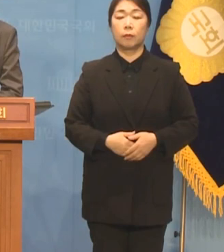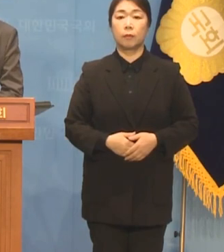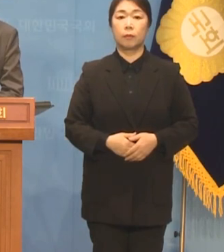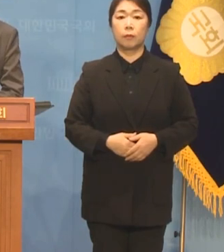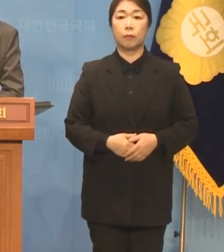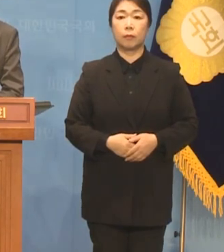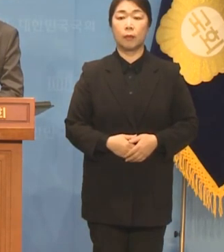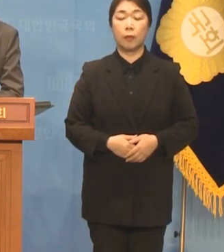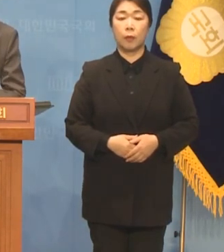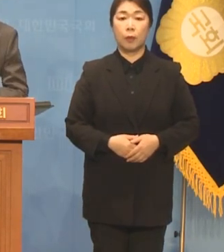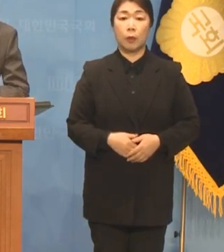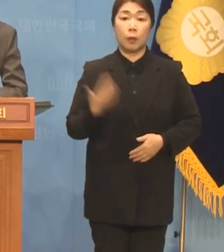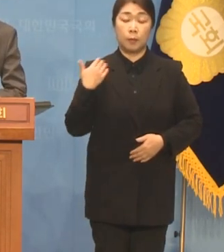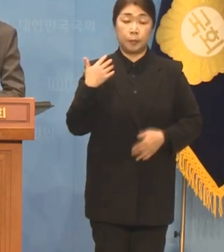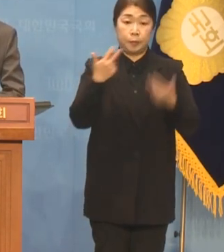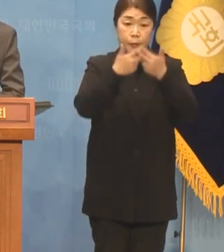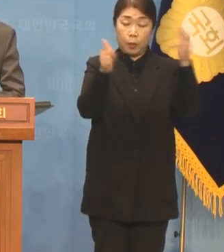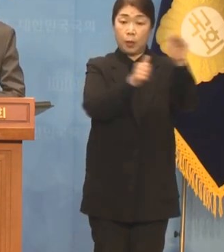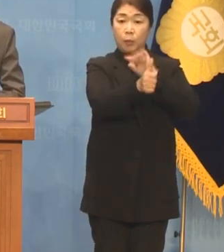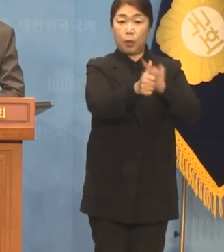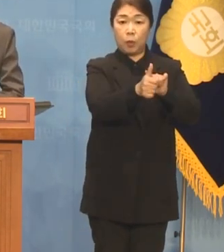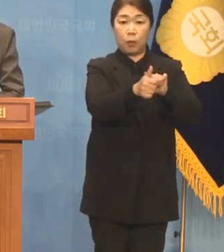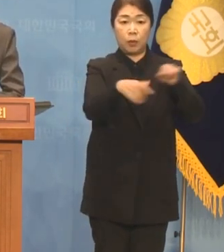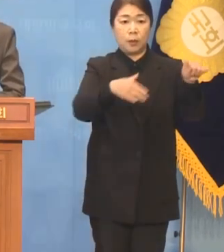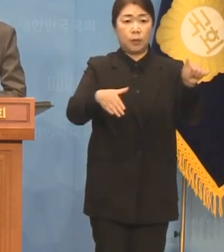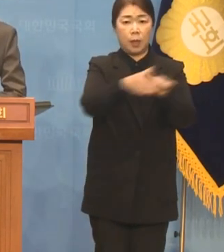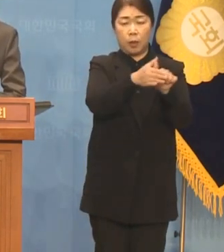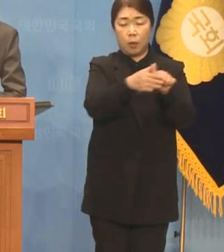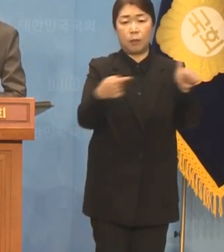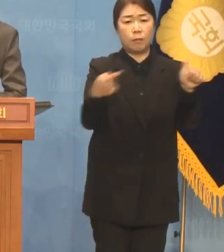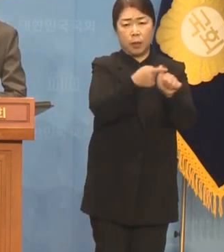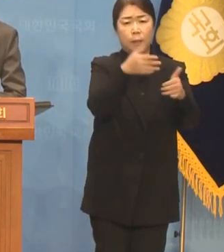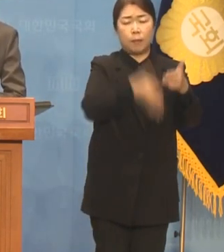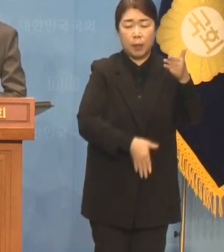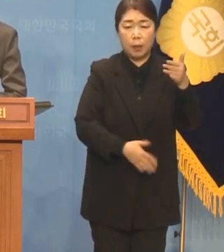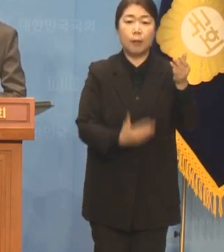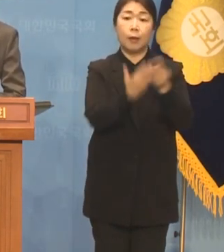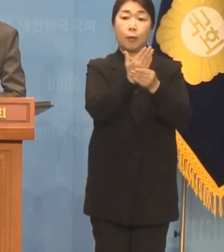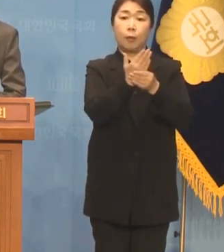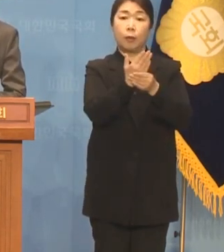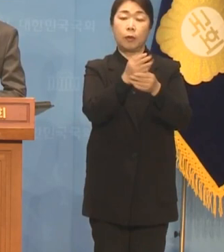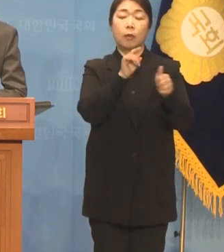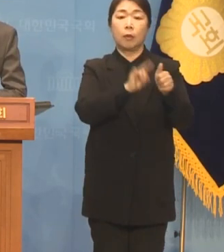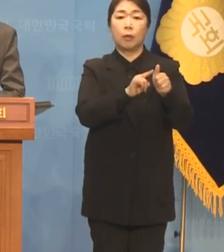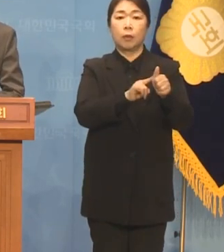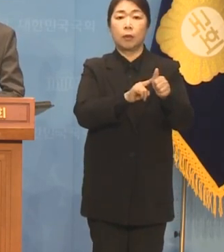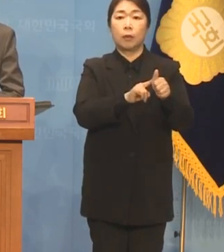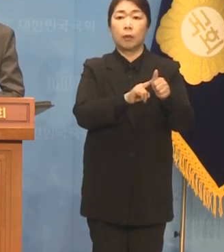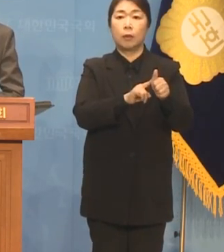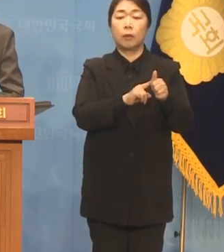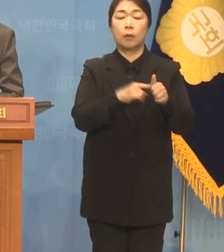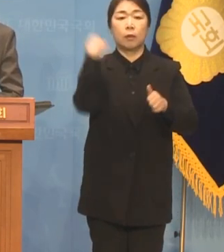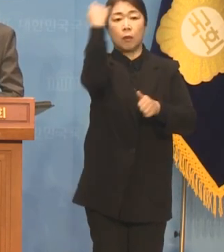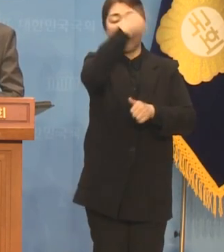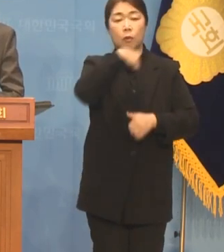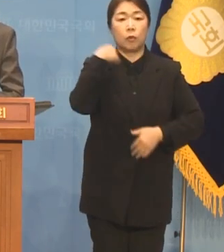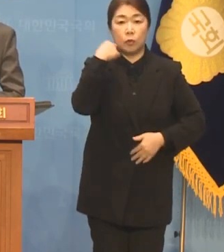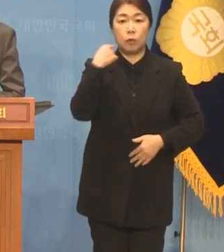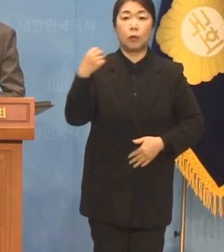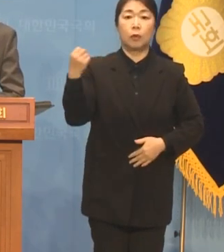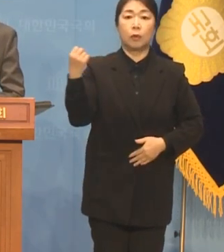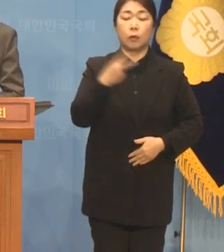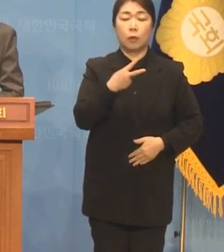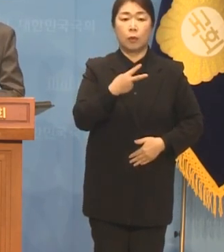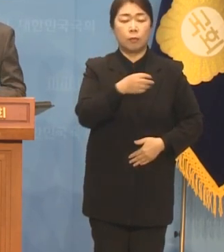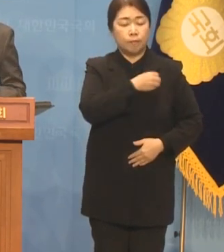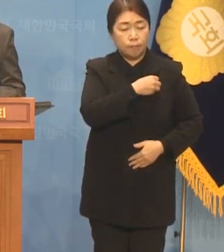1.2.1 이재명 당대표 정치테러 사건의 테러범의 신상 그리고